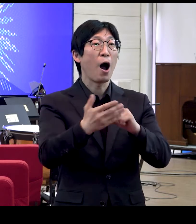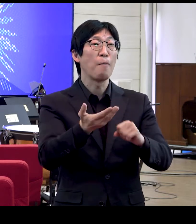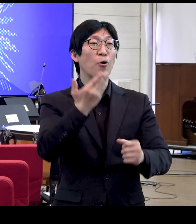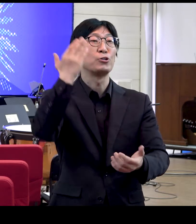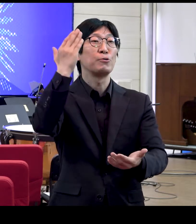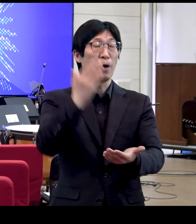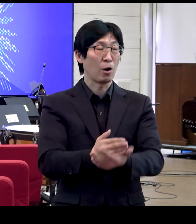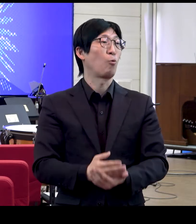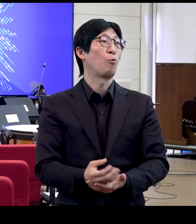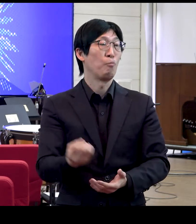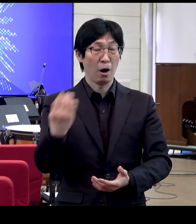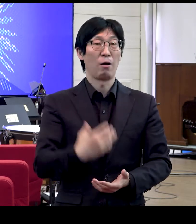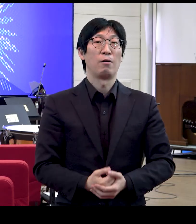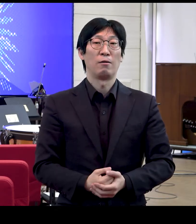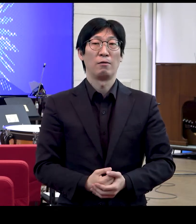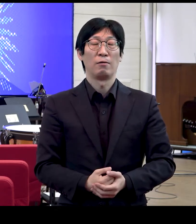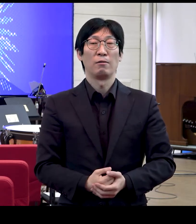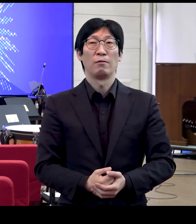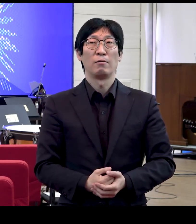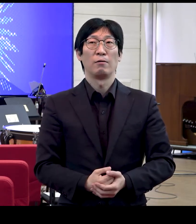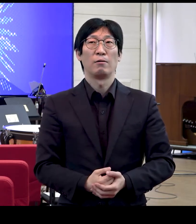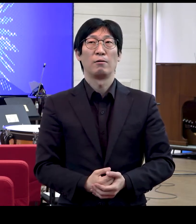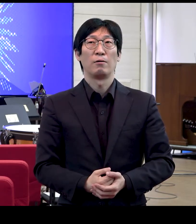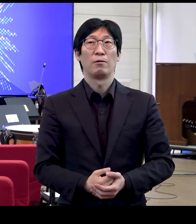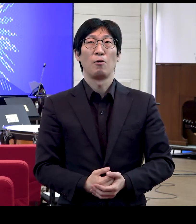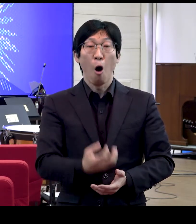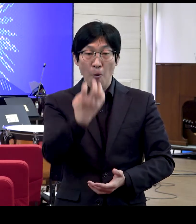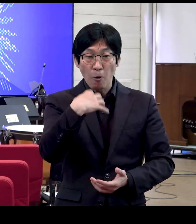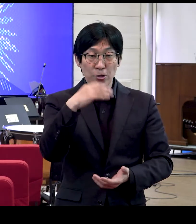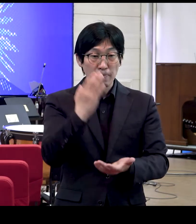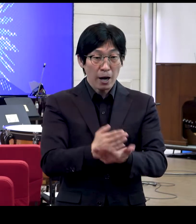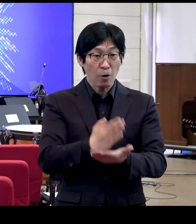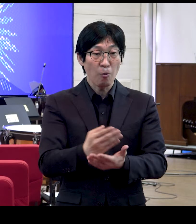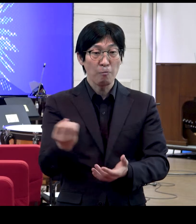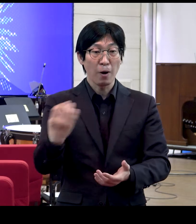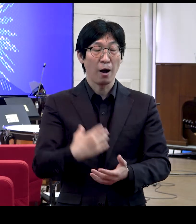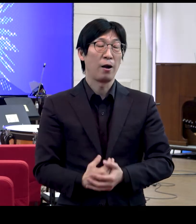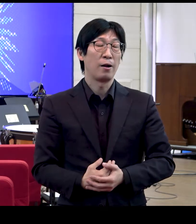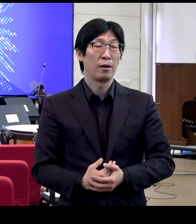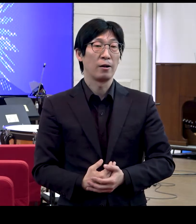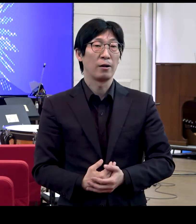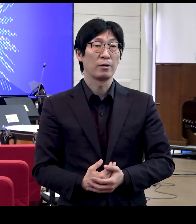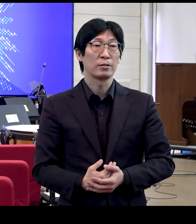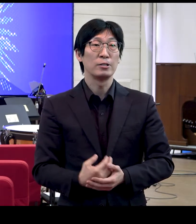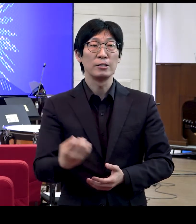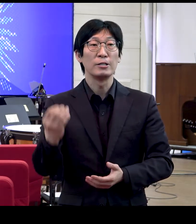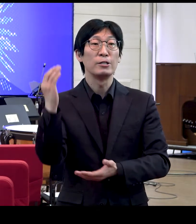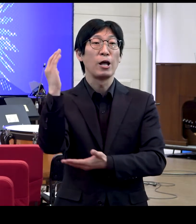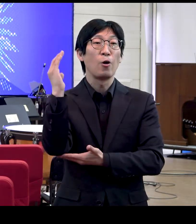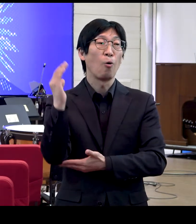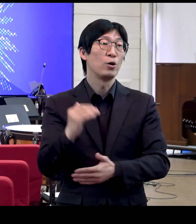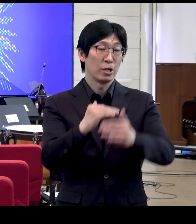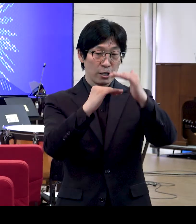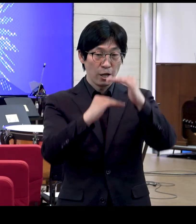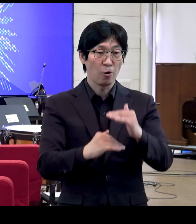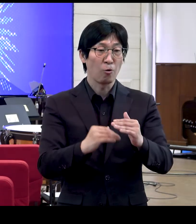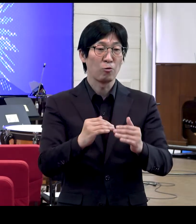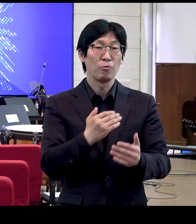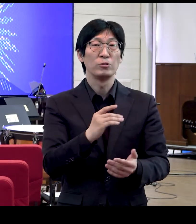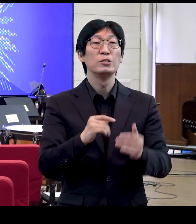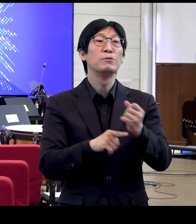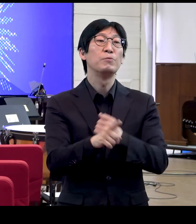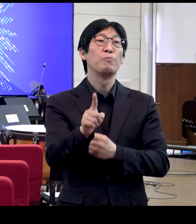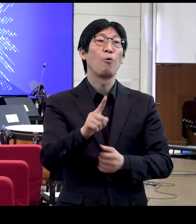주셨어요. 선악과는 따먹지 말라. 자, 이게 뭘 말하는가? 그런 말씀을 주셨다는 사실이 뭘